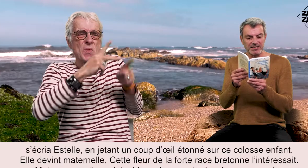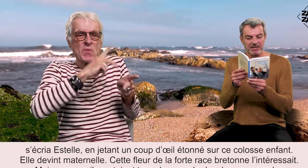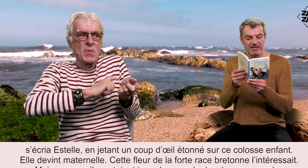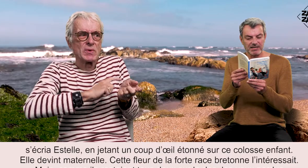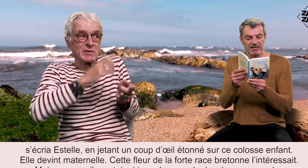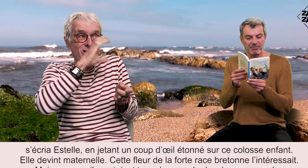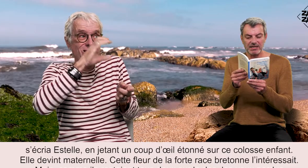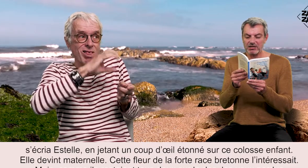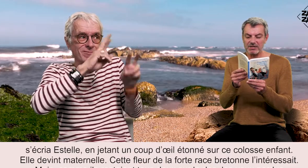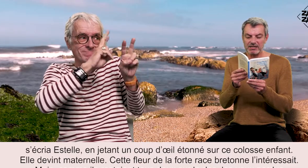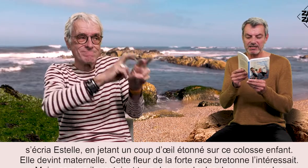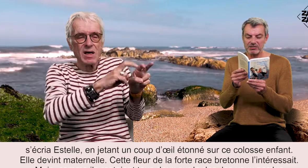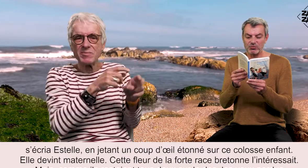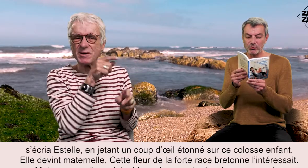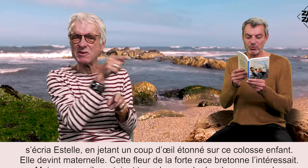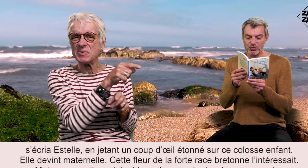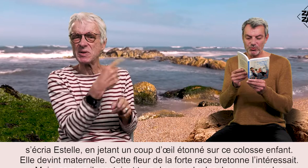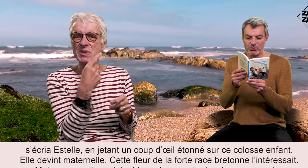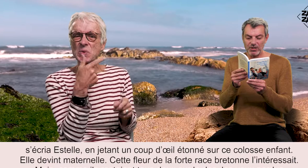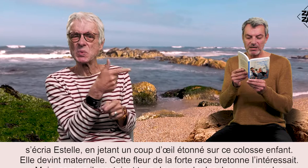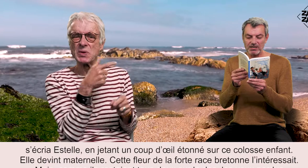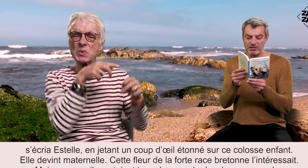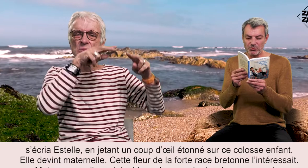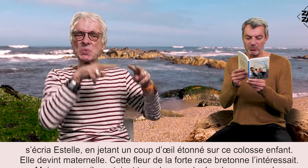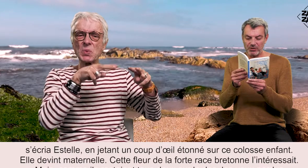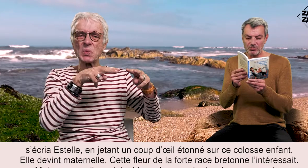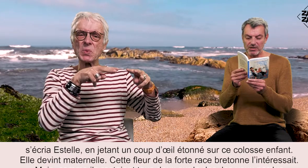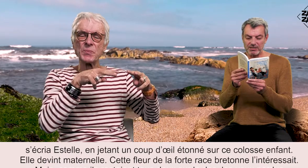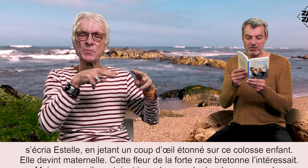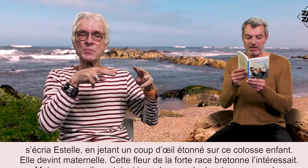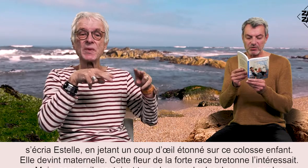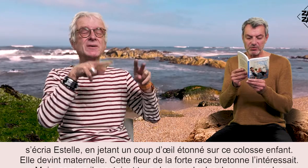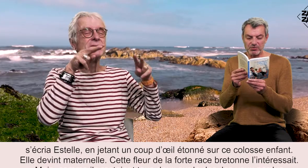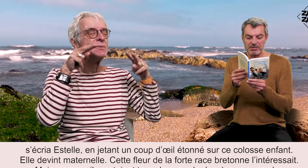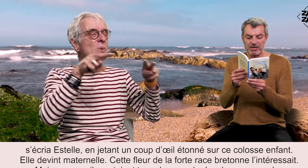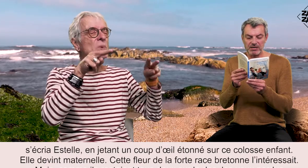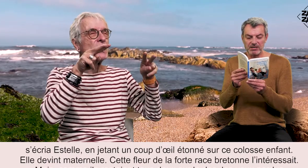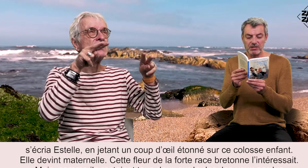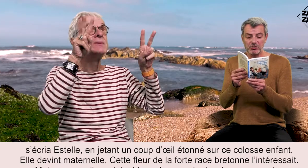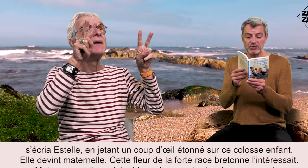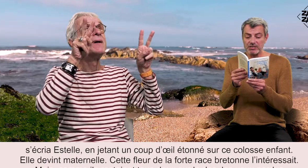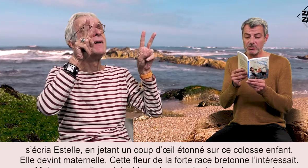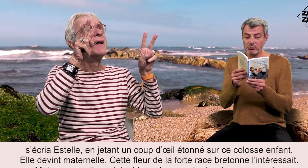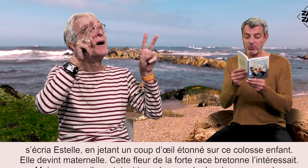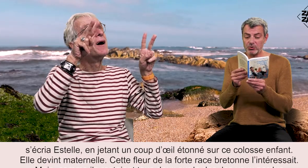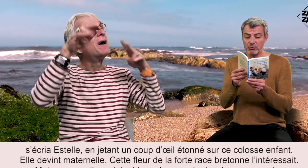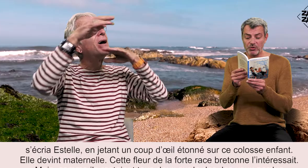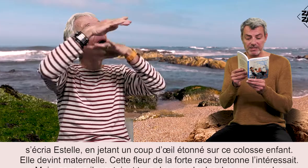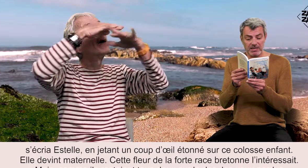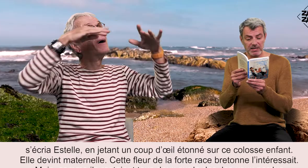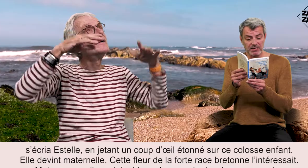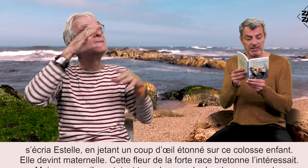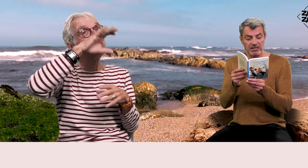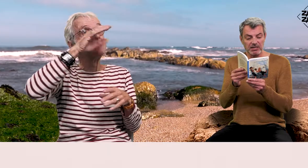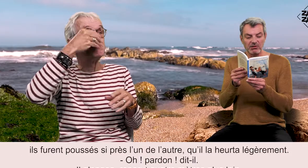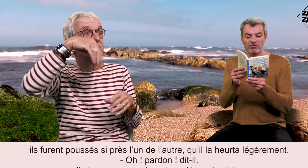'intéressait. Mais comme ils restaient tous deux sur le dos, les yeux perdus dans la transparence du ciel, ne s'inquiétant plus autrement de